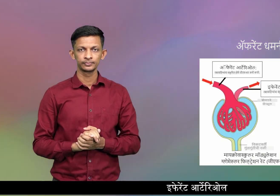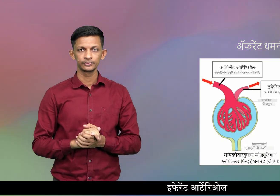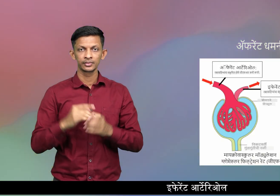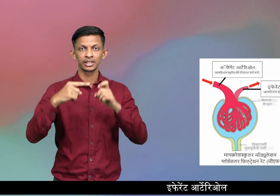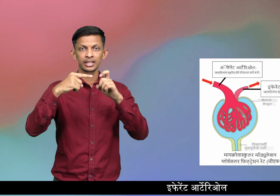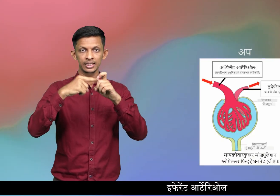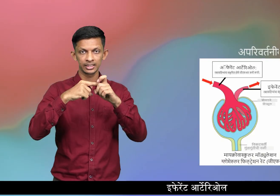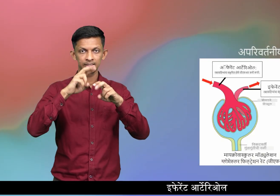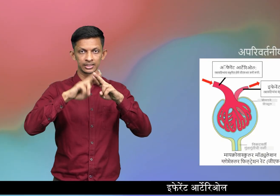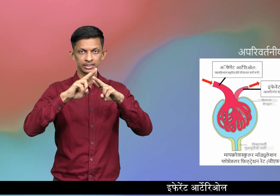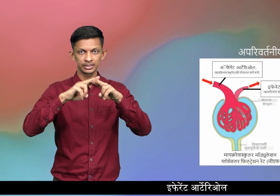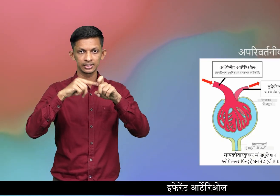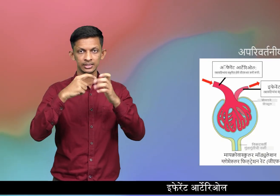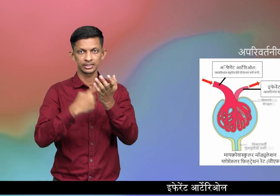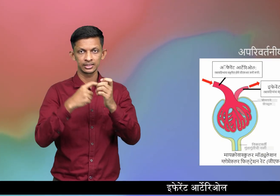इफेरेंट आर्टिरिओल,